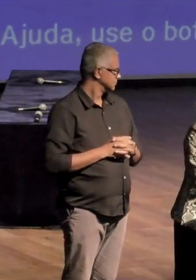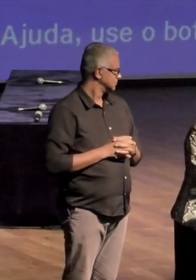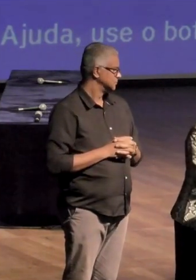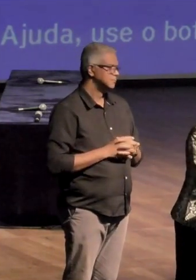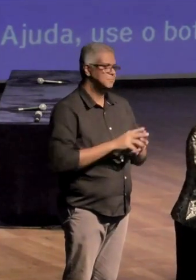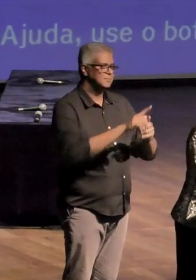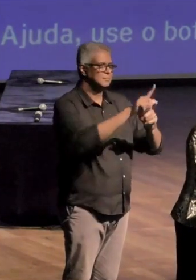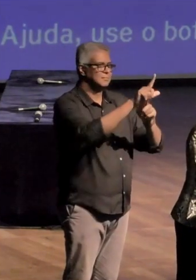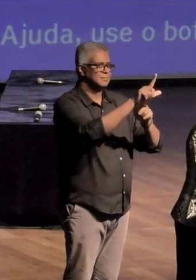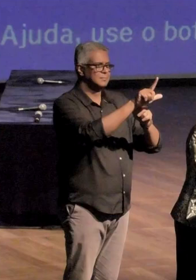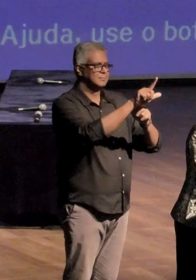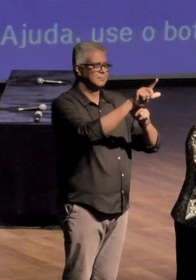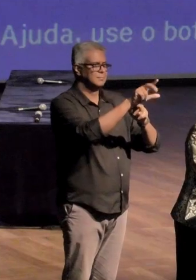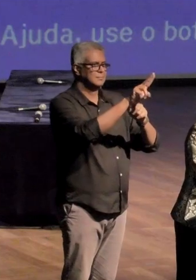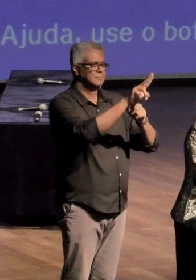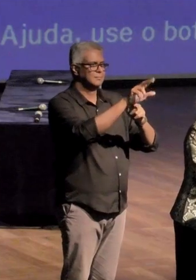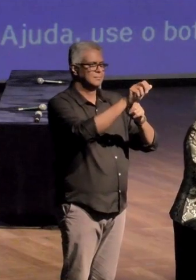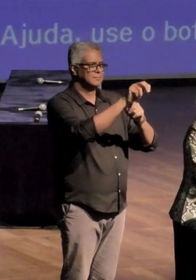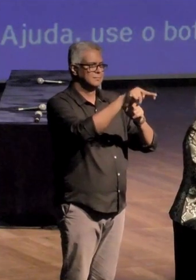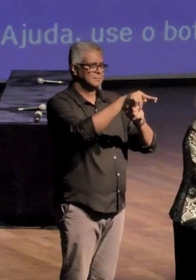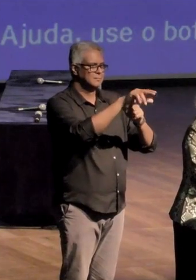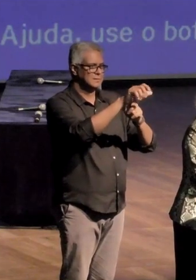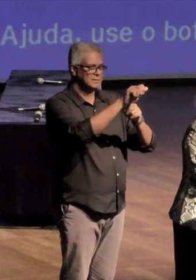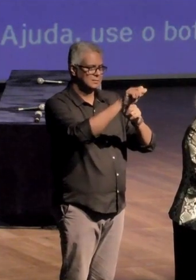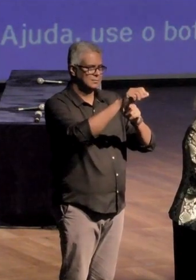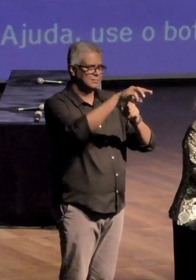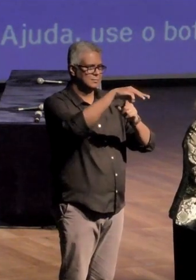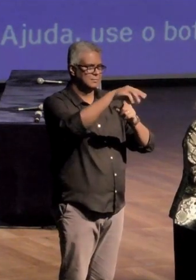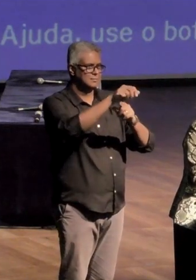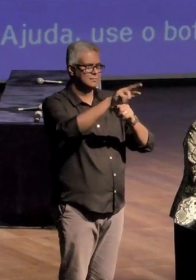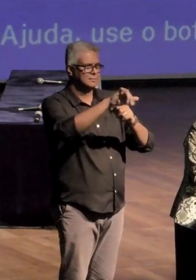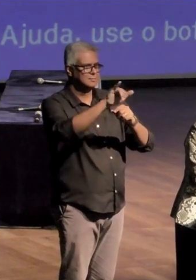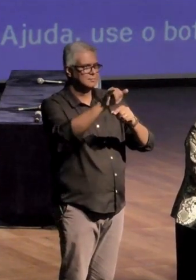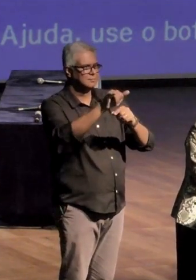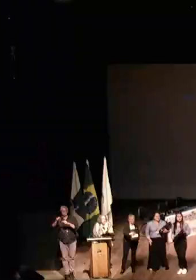Luana Maria Aracaju Sergipe